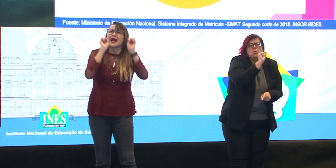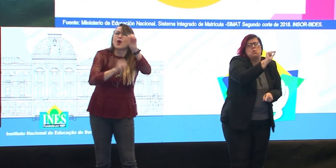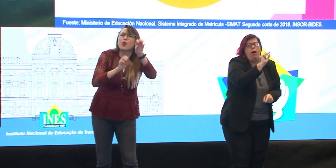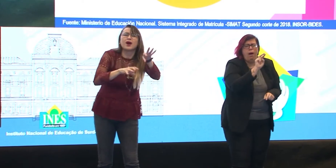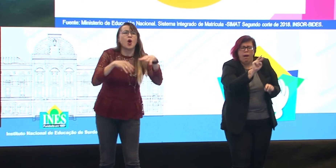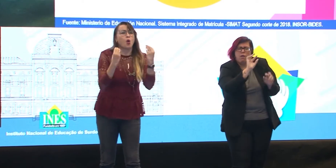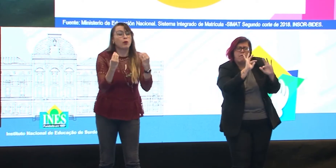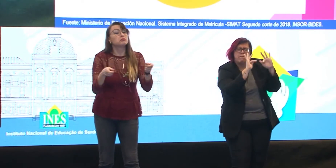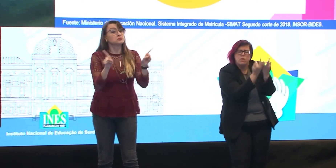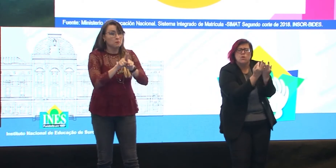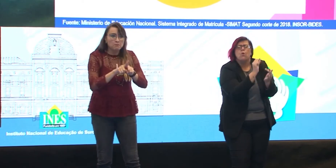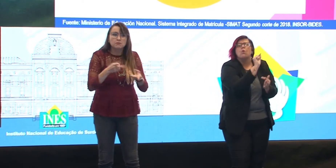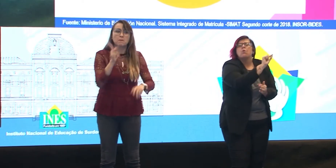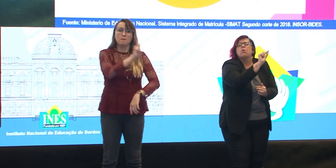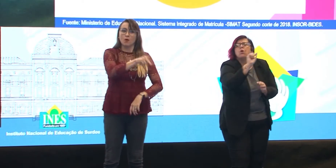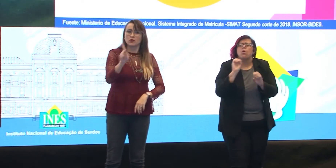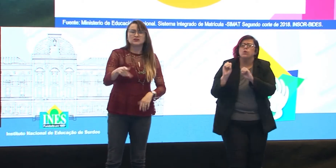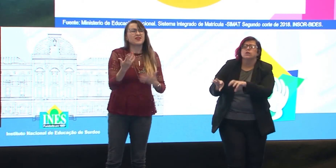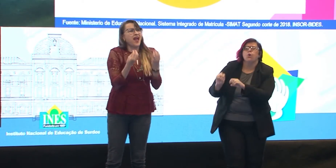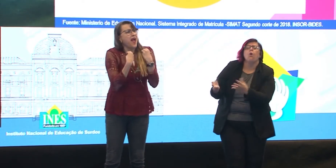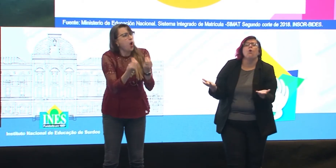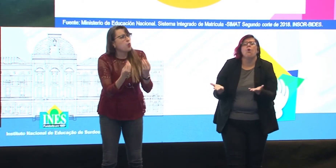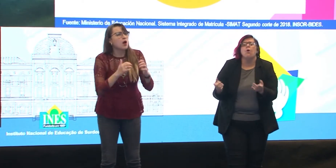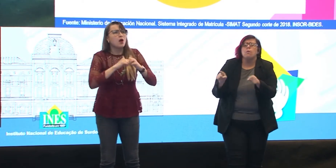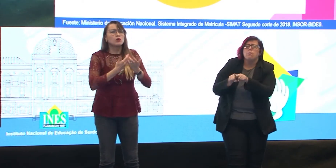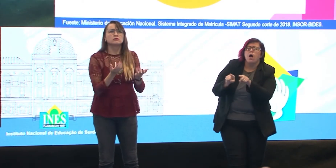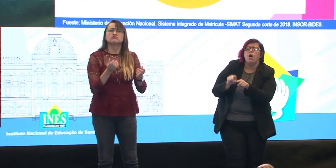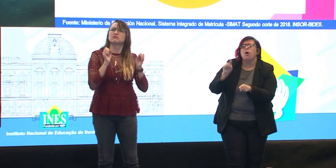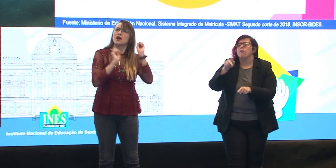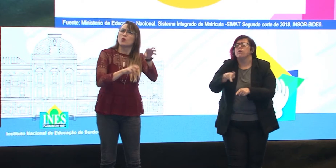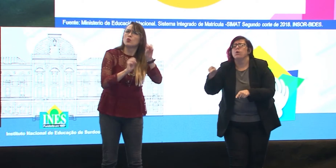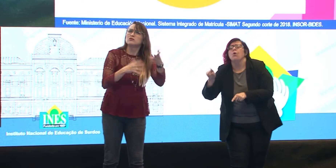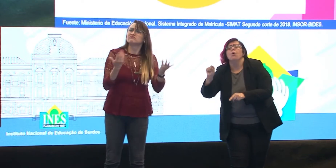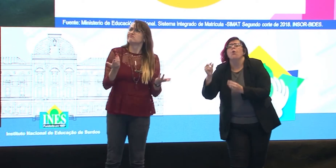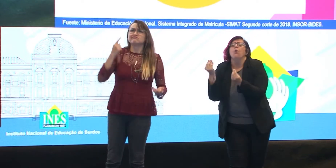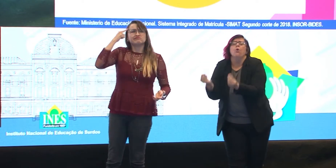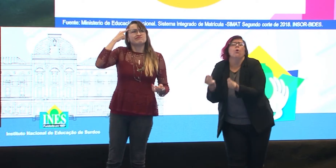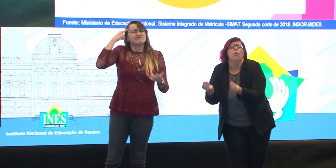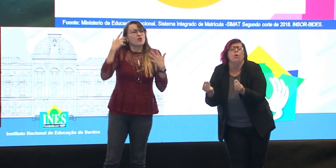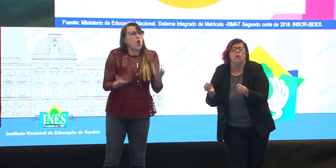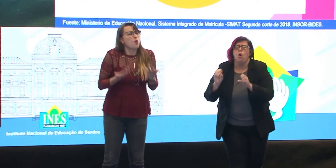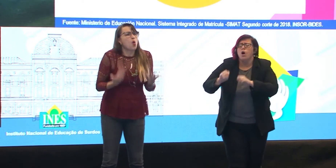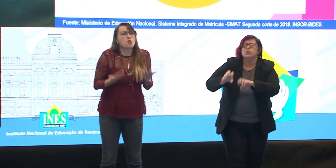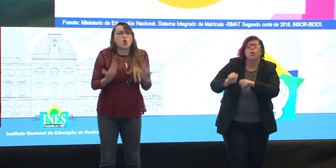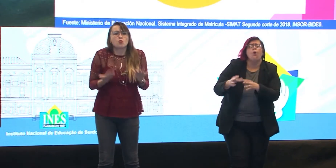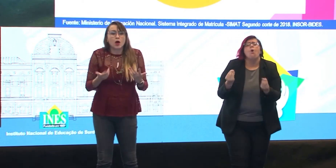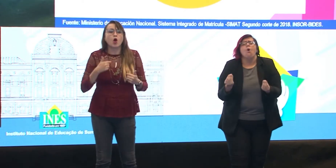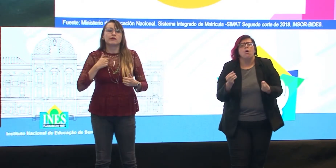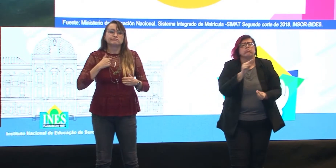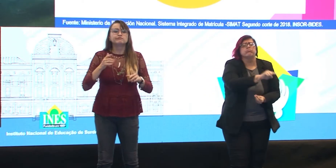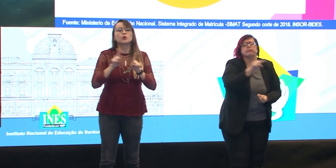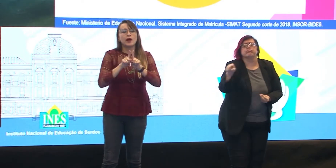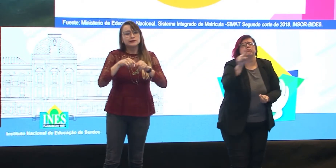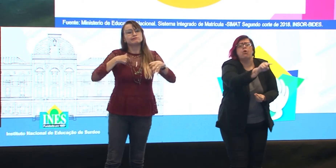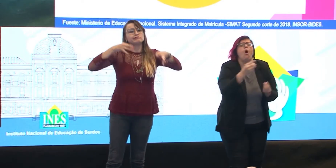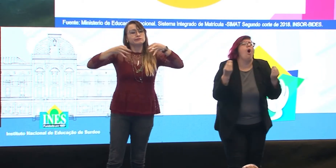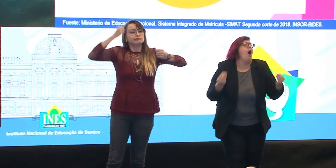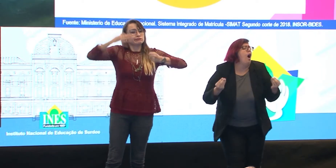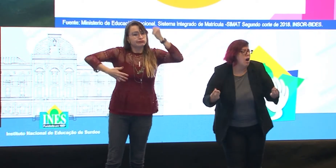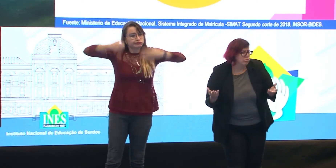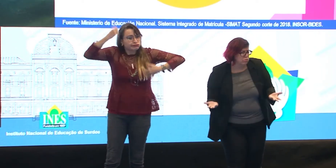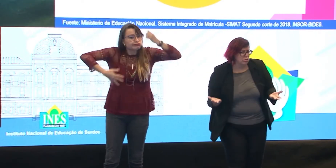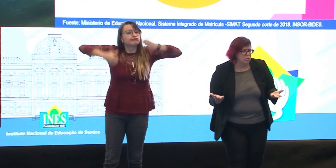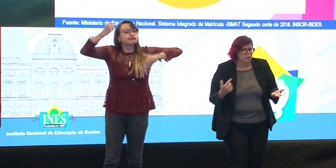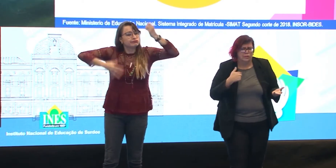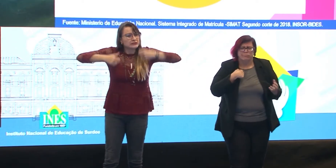etapas da escolarização, né, desses alunos na Colômbia. E a gente precisa também